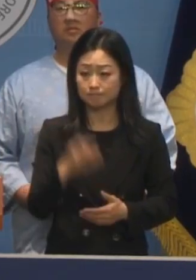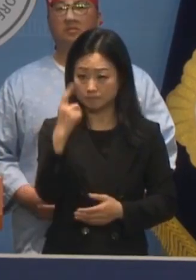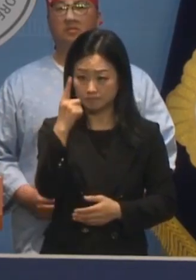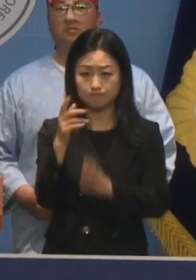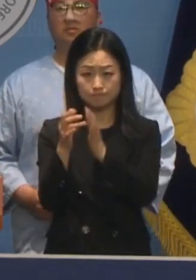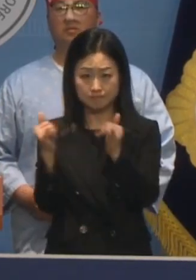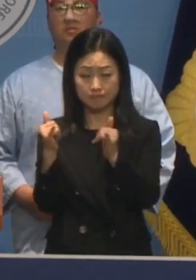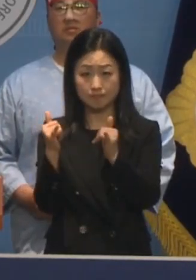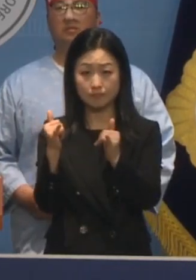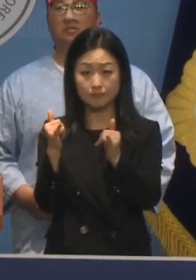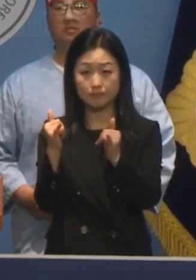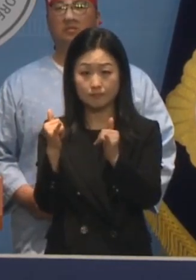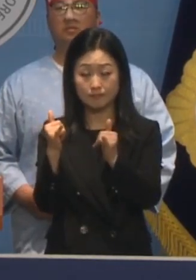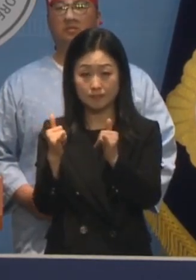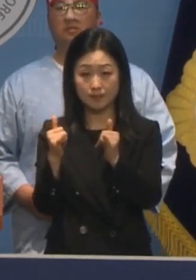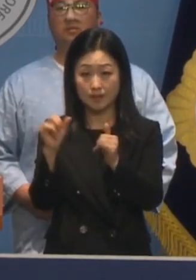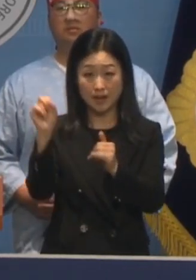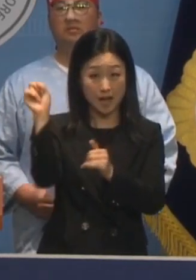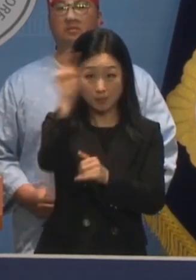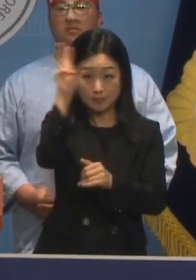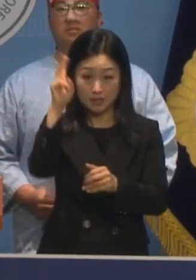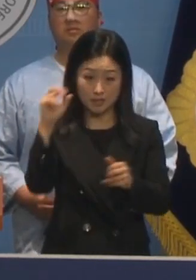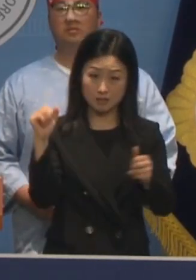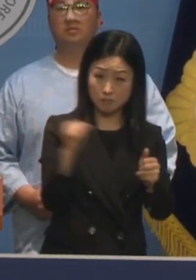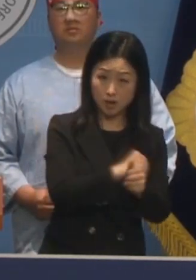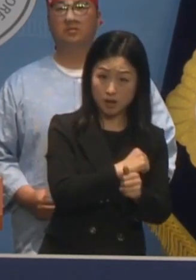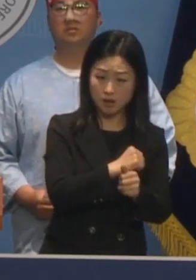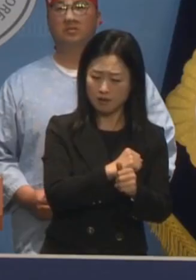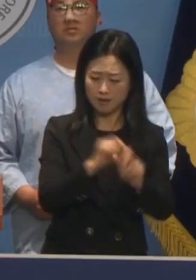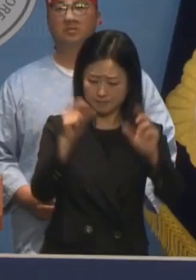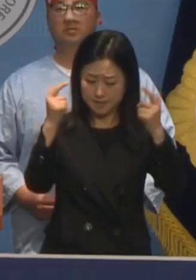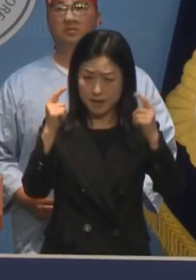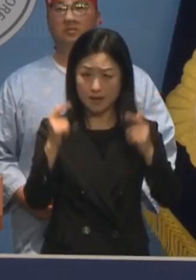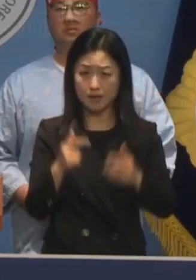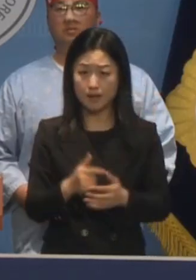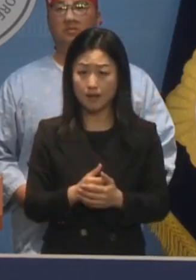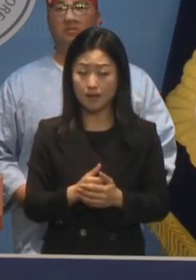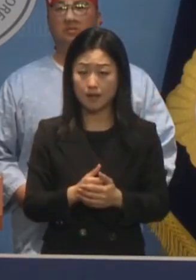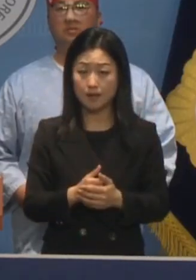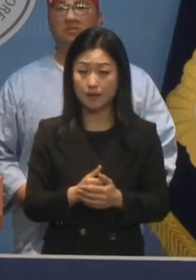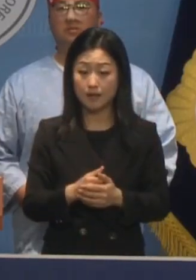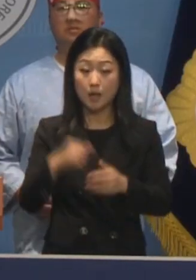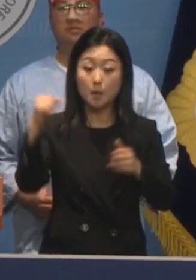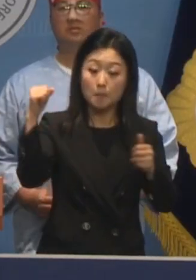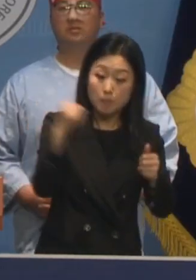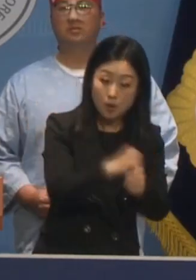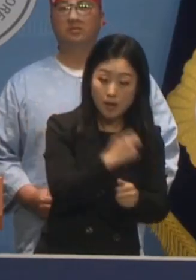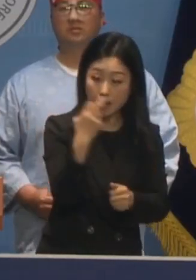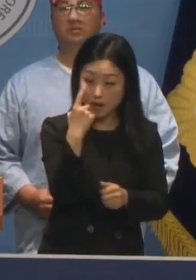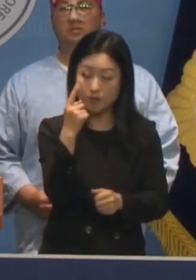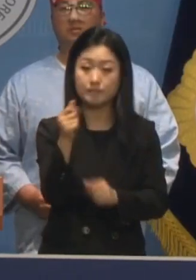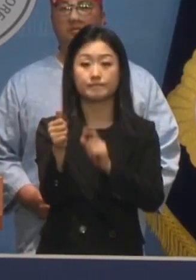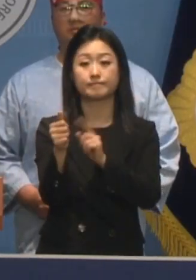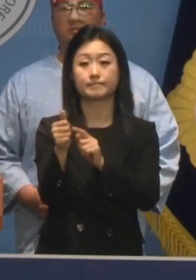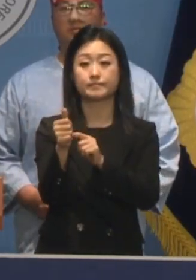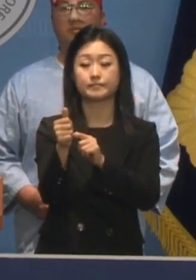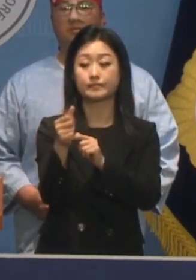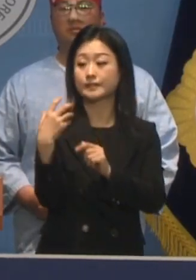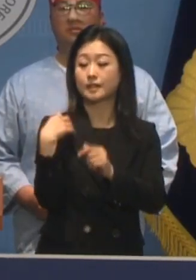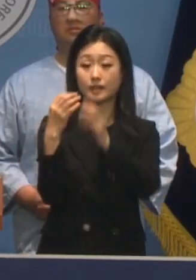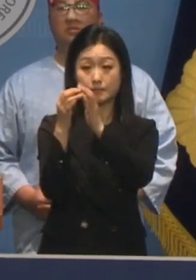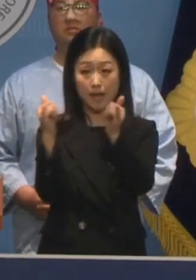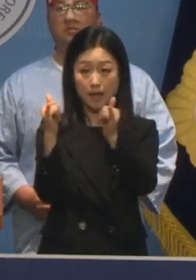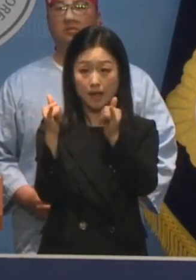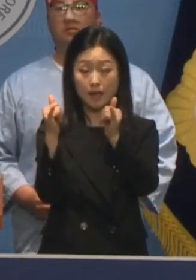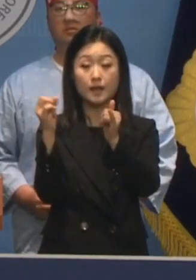절대 자의적으로 우발적으로 폭행을 하지는 않았을 것입니다. 폭행을 행한 경비대 당사자와 경비 책임자